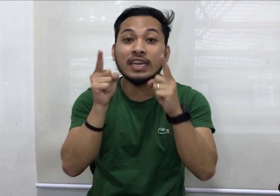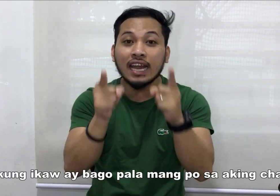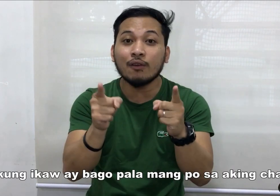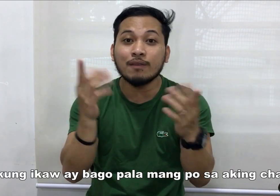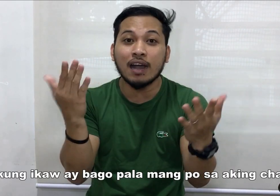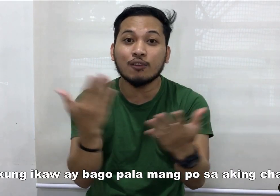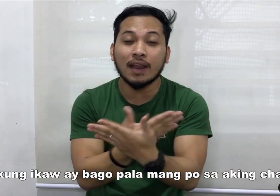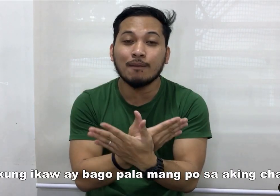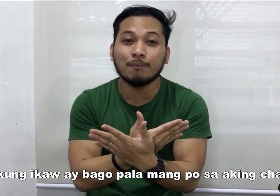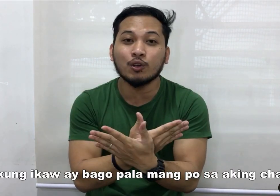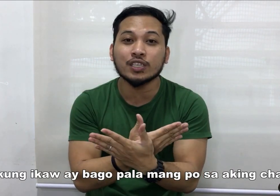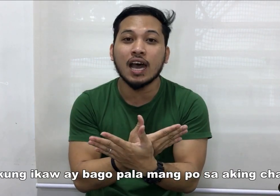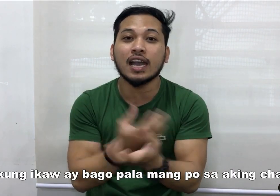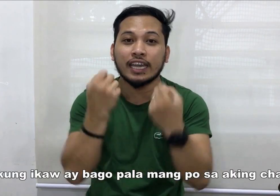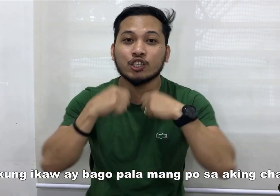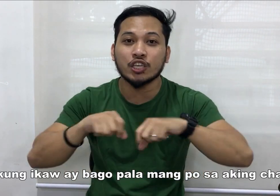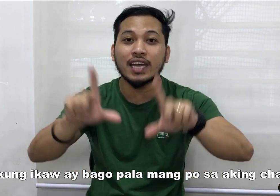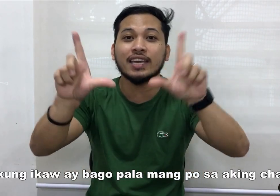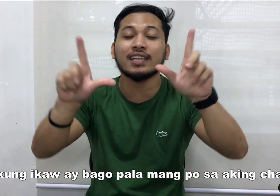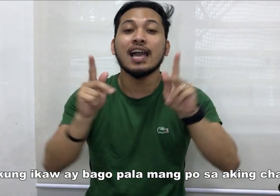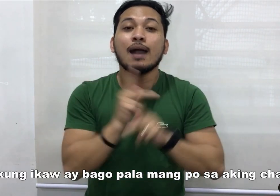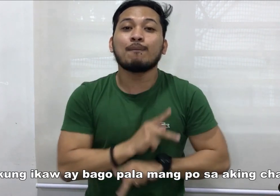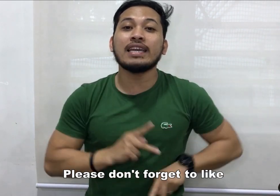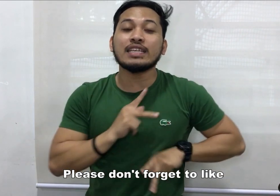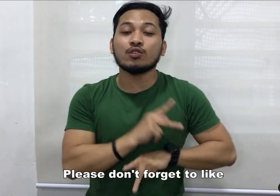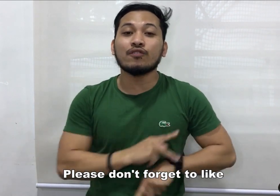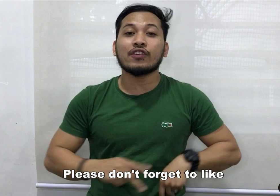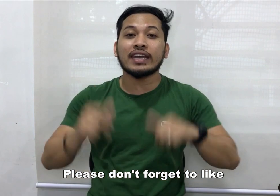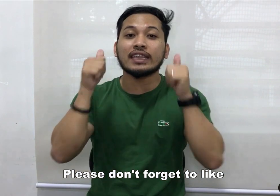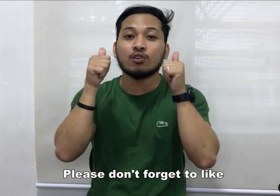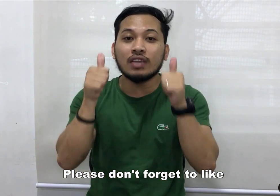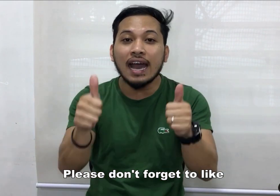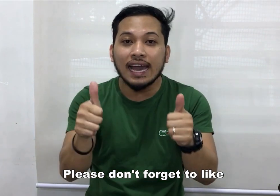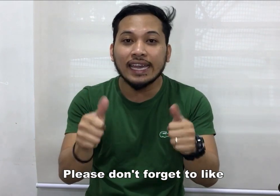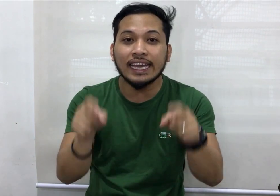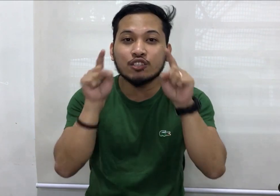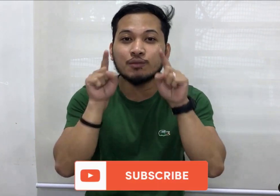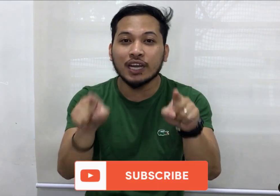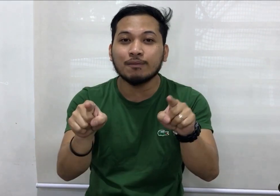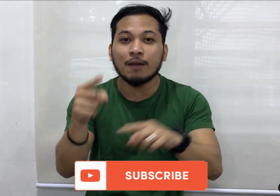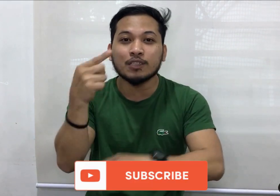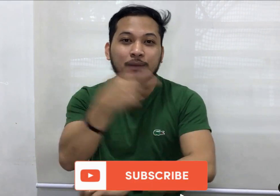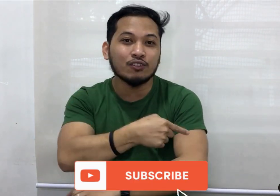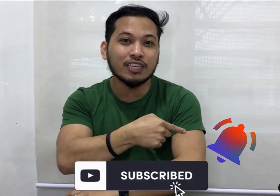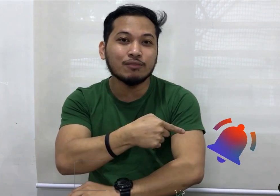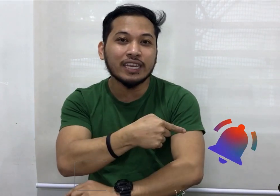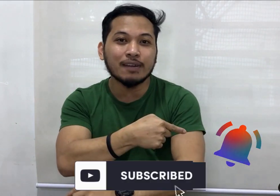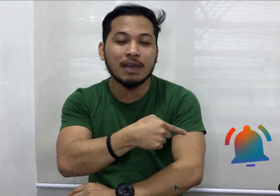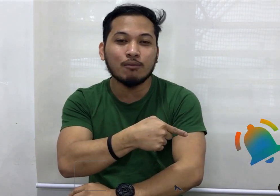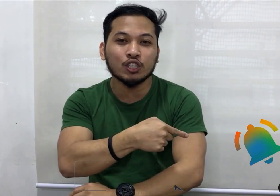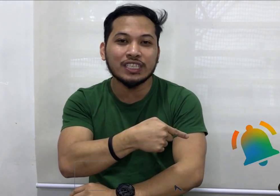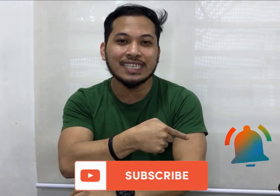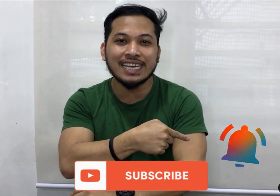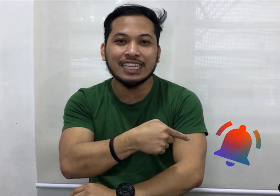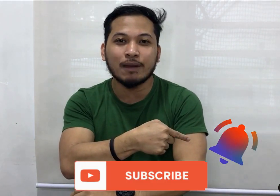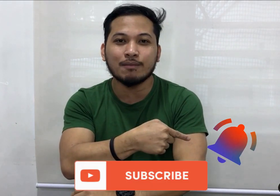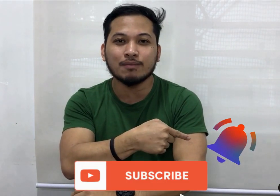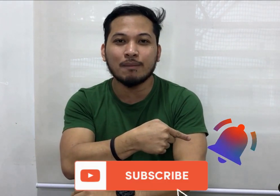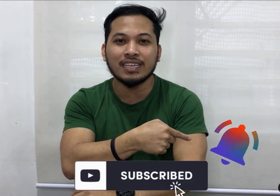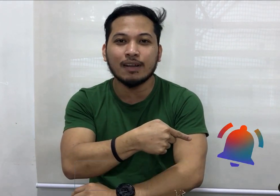kung ikaw ay bago pa lamang po sa aking channel, please don't forget to like and subscribe. Tapos pindutin mo na yung bell button dyan sa gilid para mas mabilis